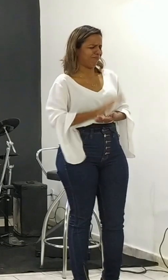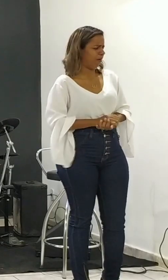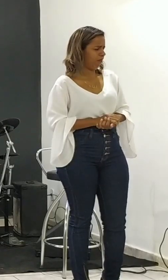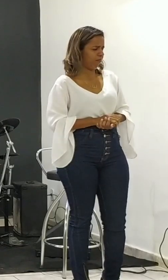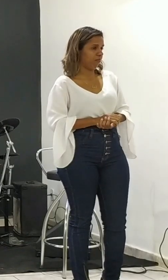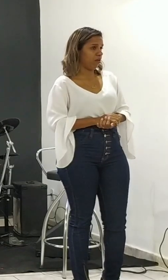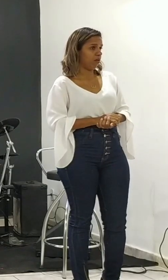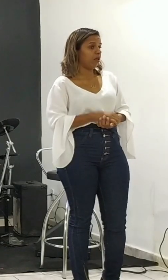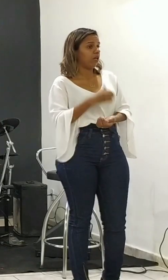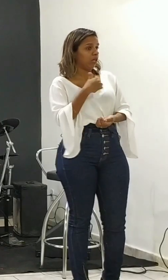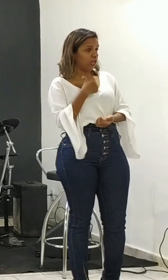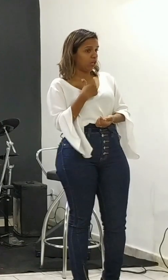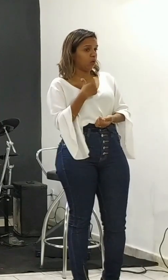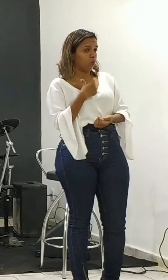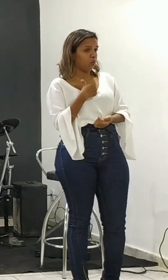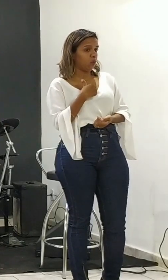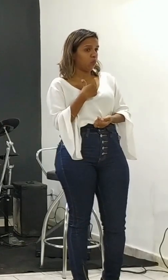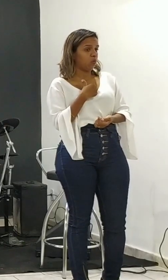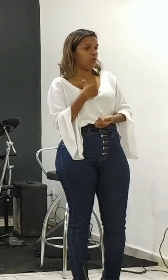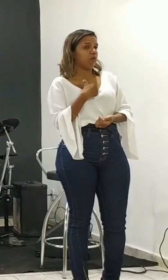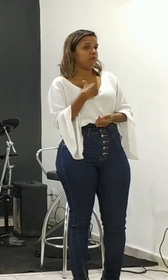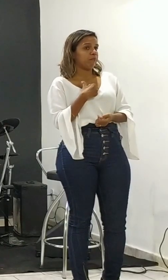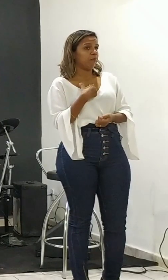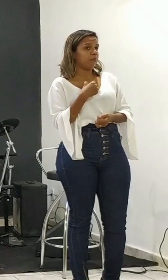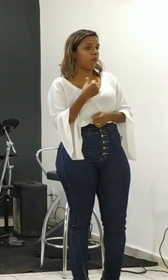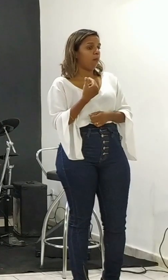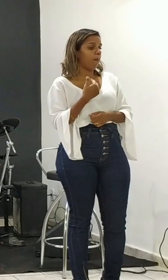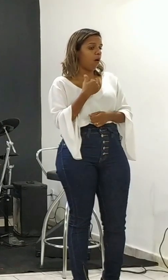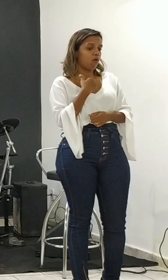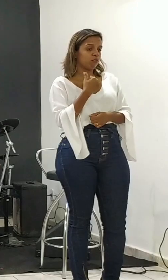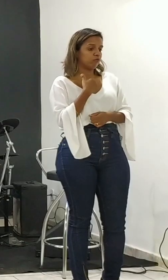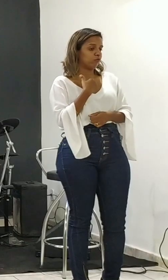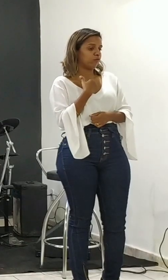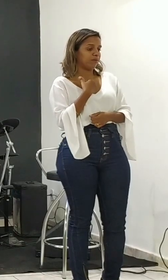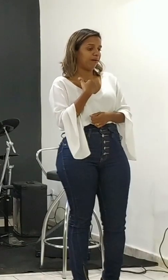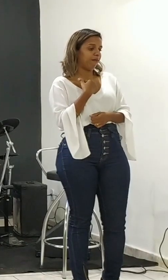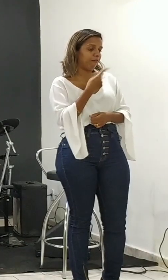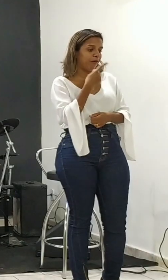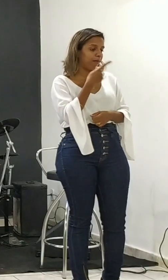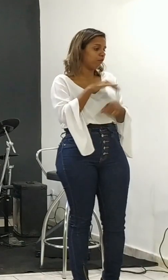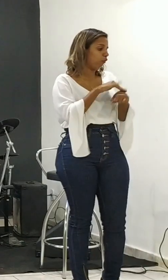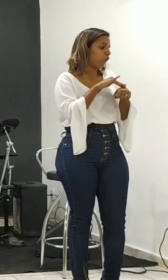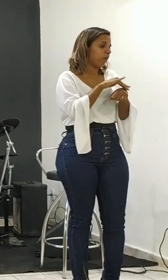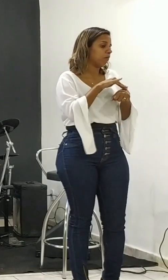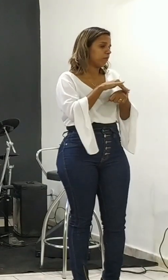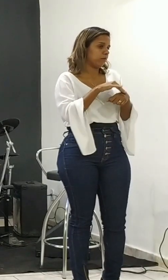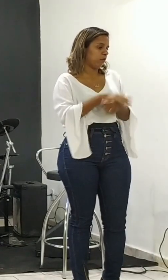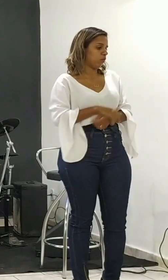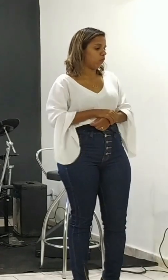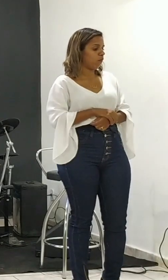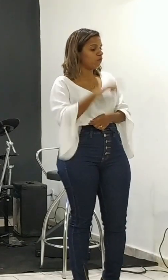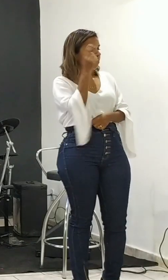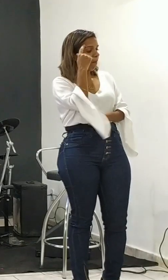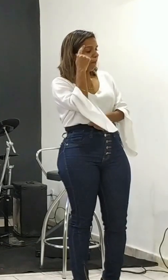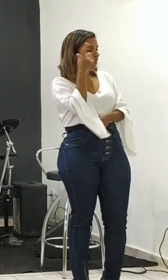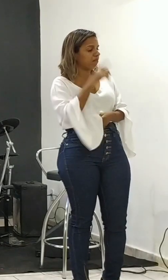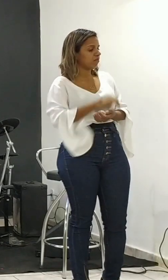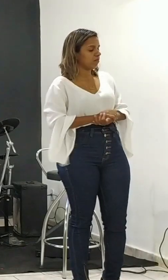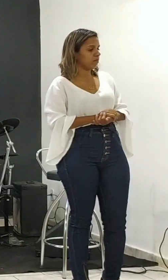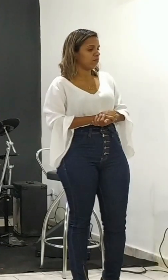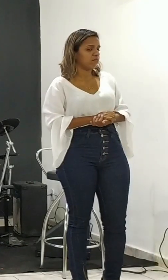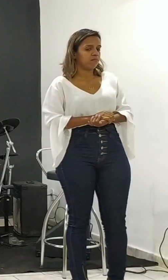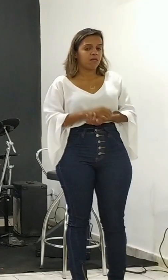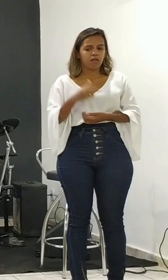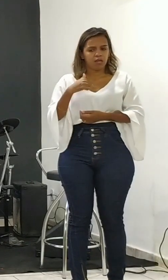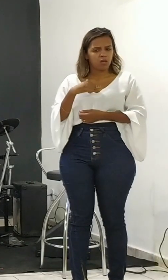eu não estou disponível de tanto tempo assim. Como a senhora pensa. Mas eu não estou